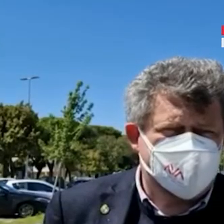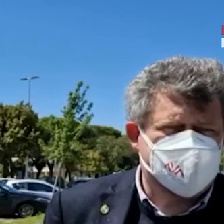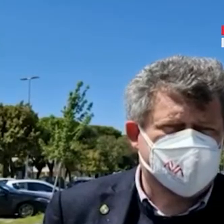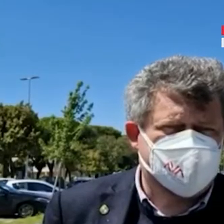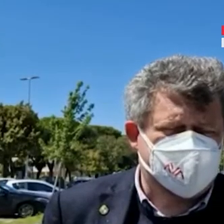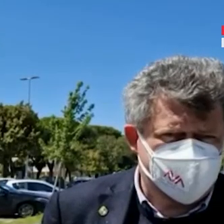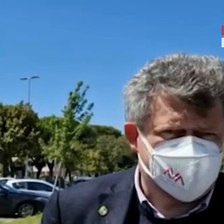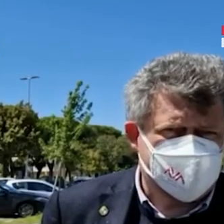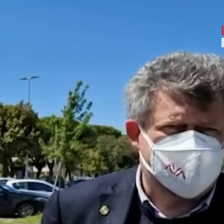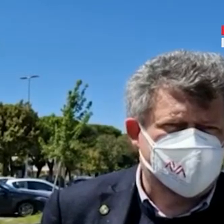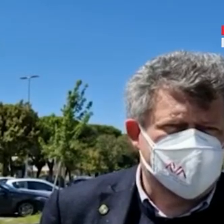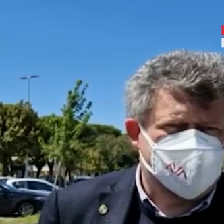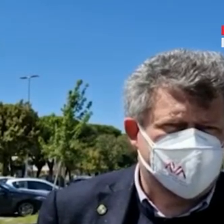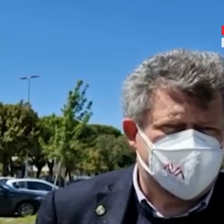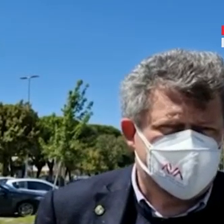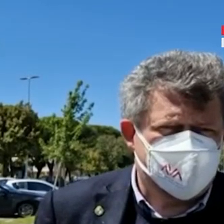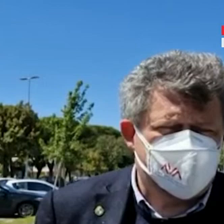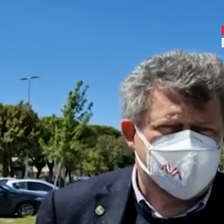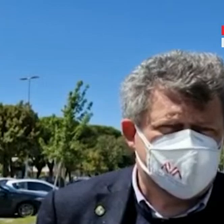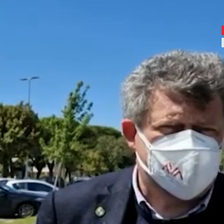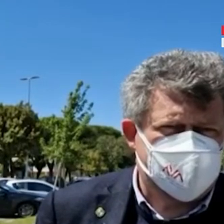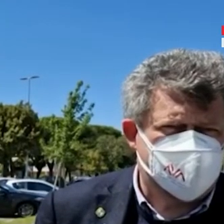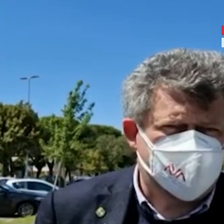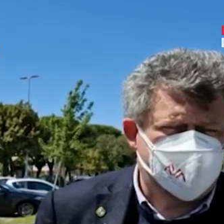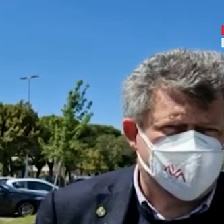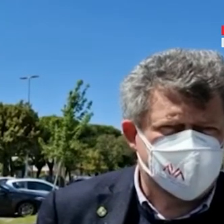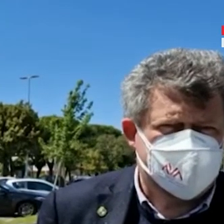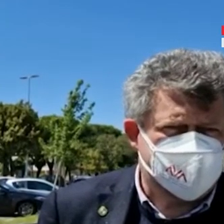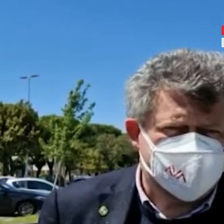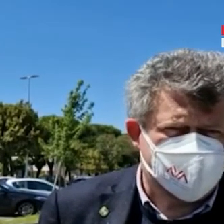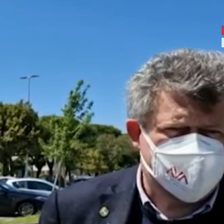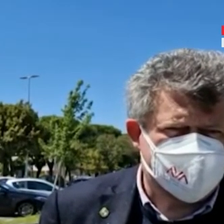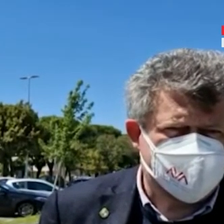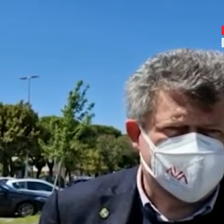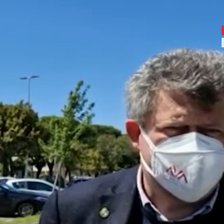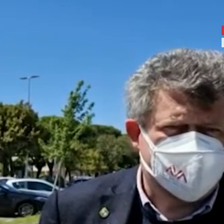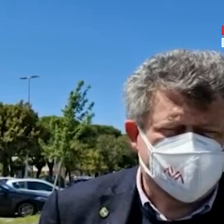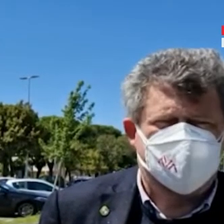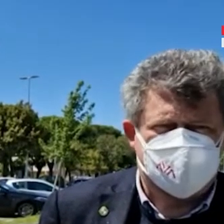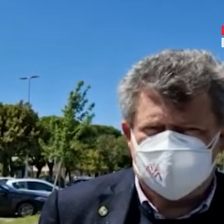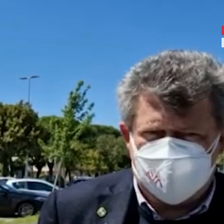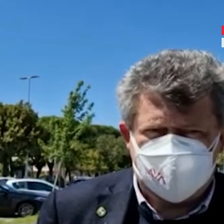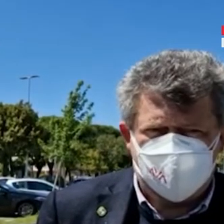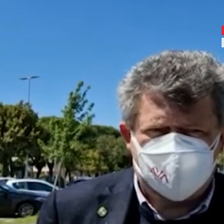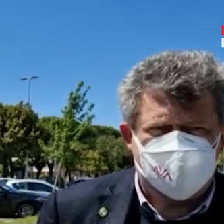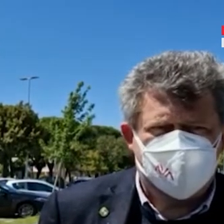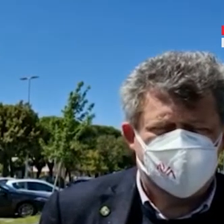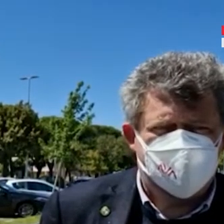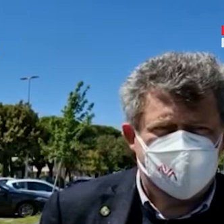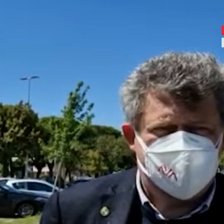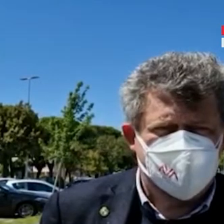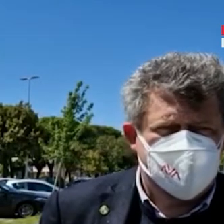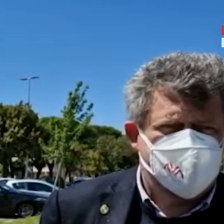Biennale Fisica, è stata importante la prevista apertura del Salone Nautico in forma fisica. Ringraziamo il presidente della Biennale, ringraziamo il nostro